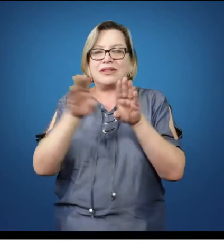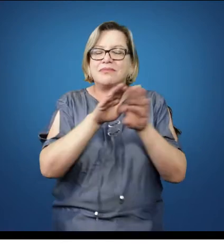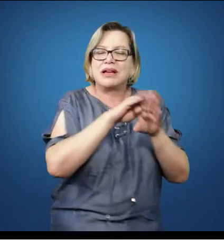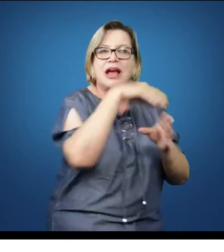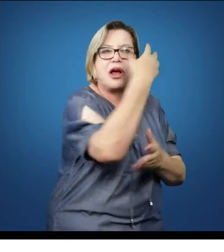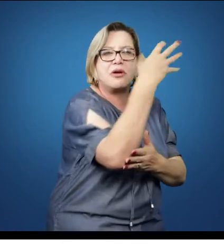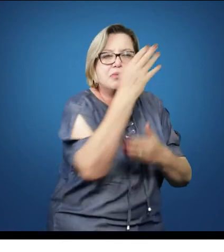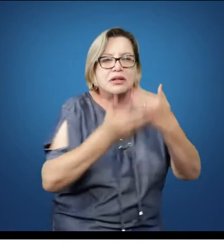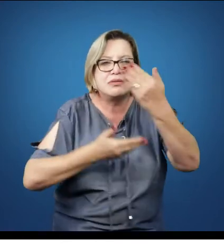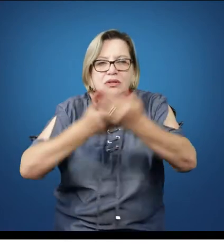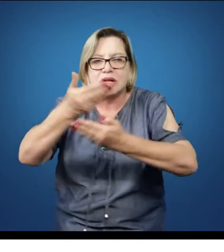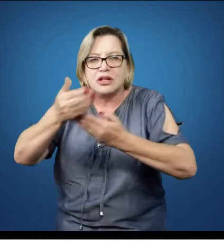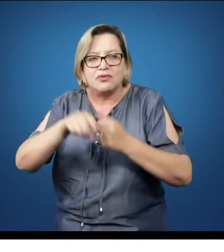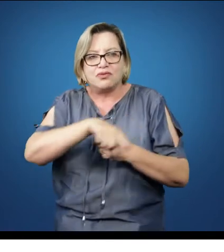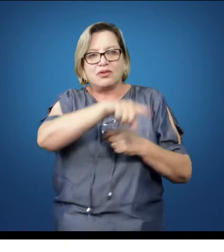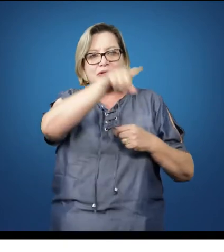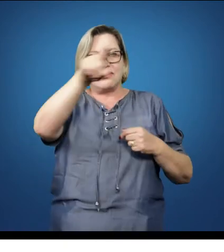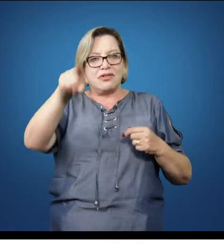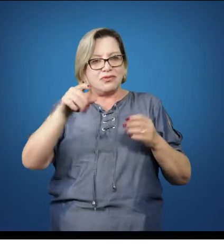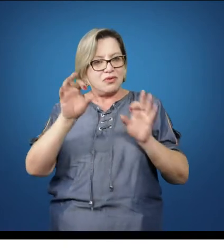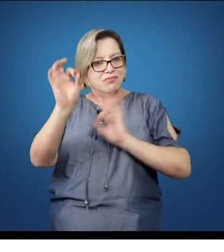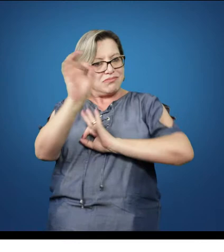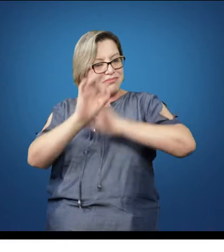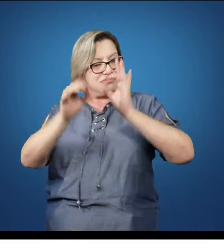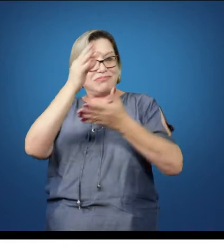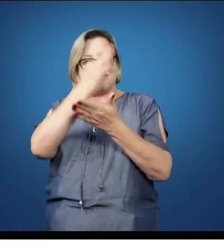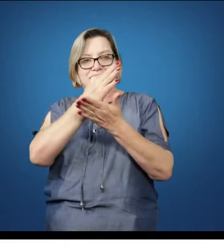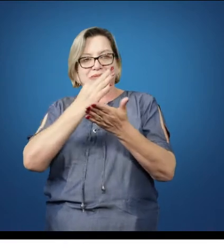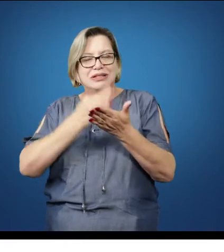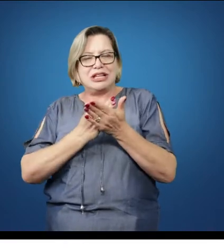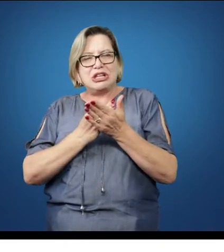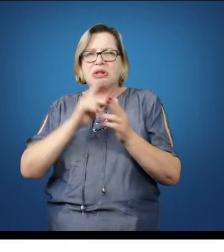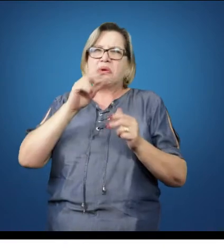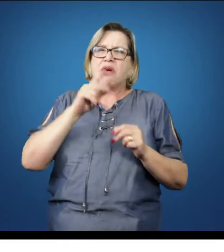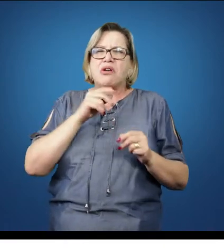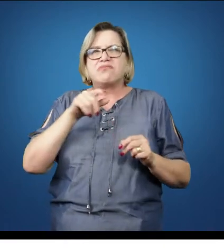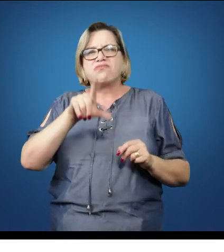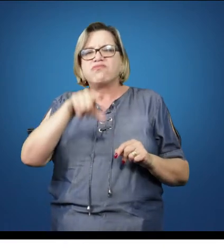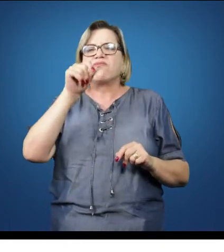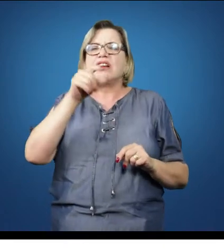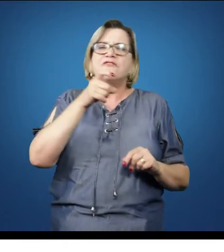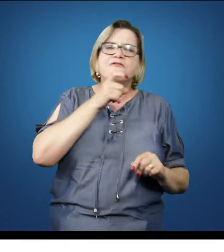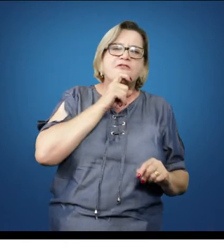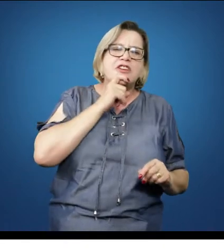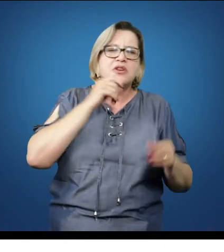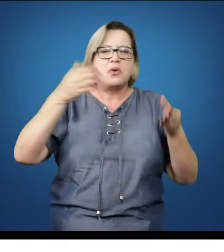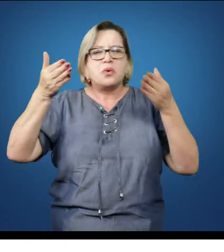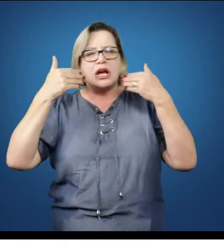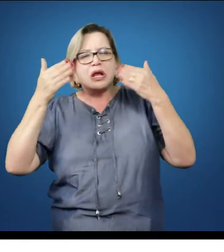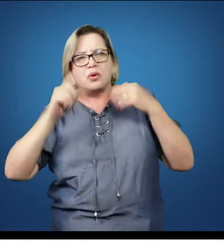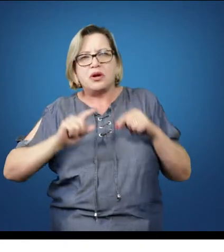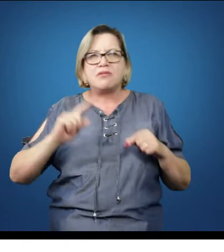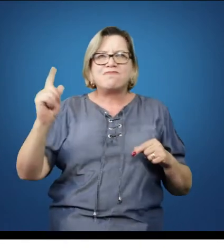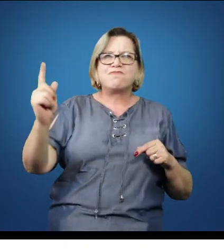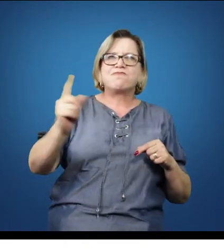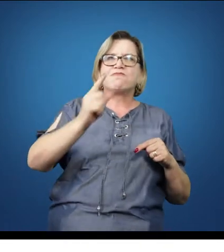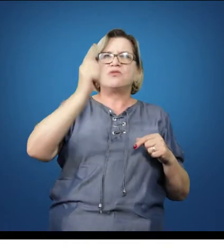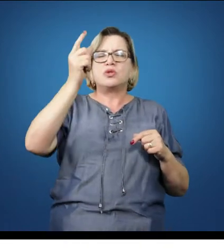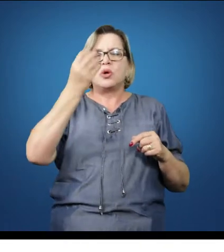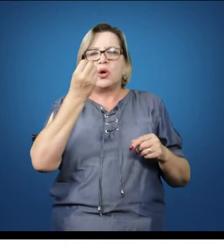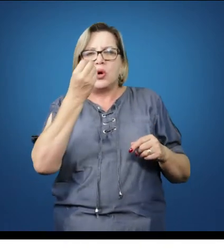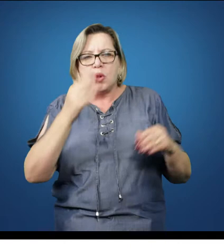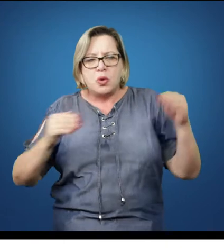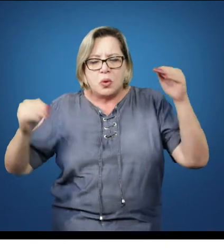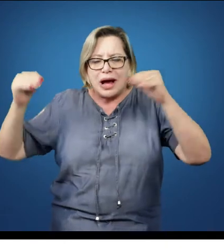um texto vamos selecionar um dos temas como frio calor a altitude e atividades aquáticas